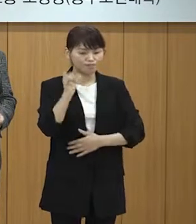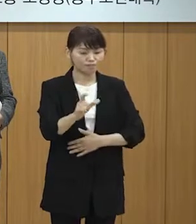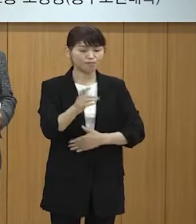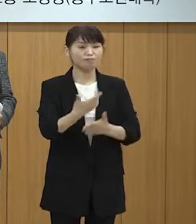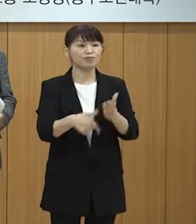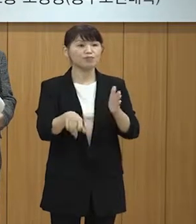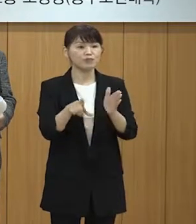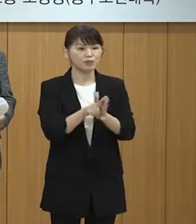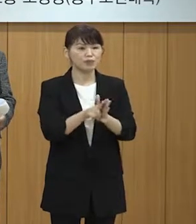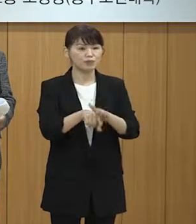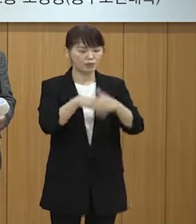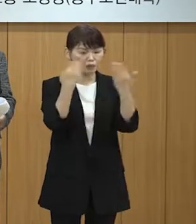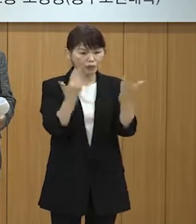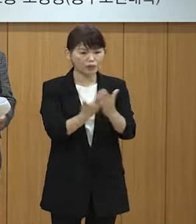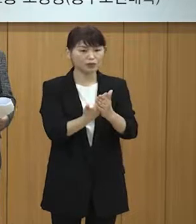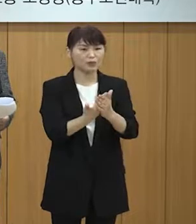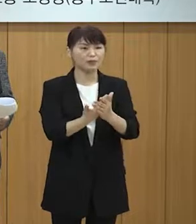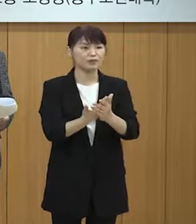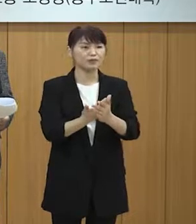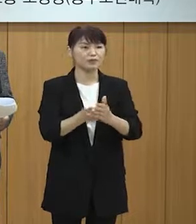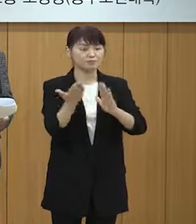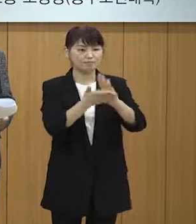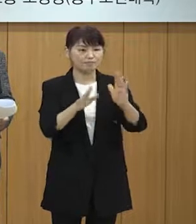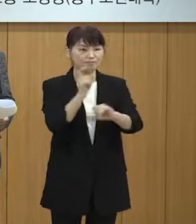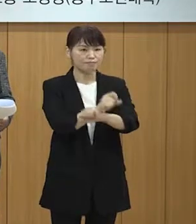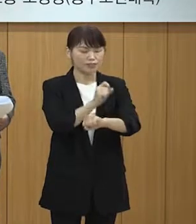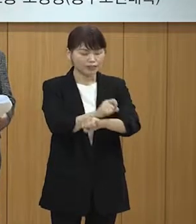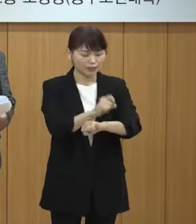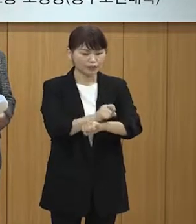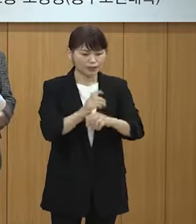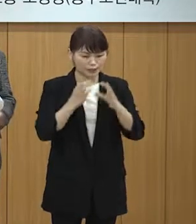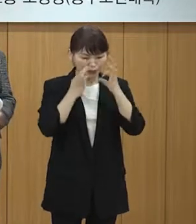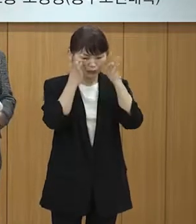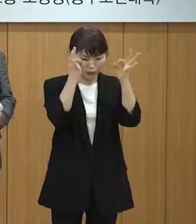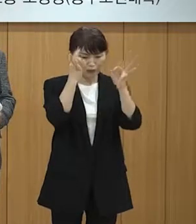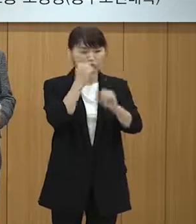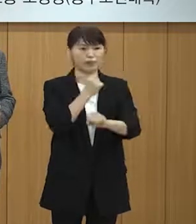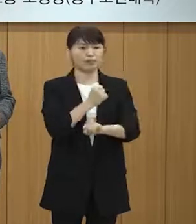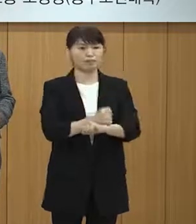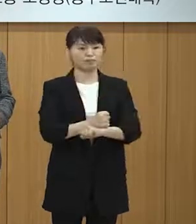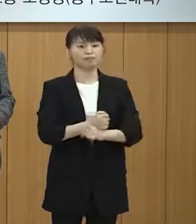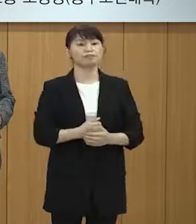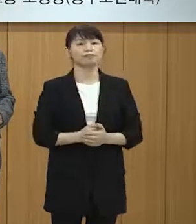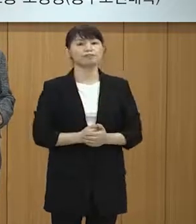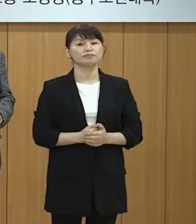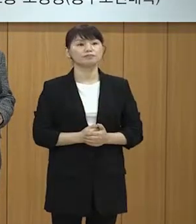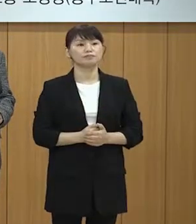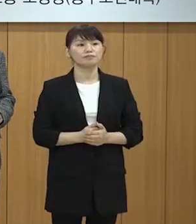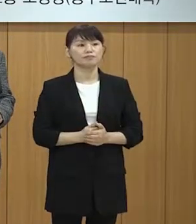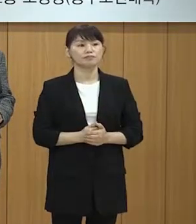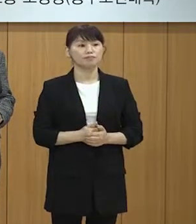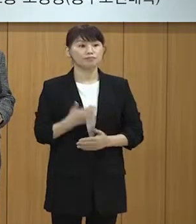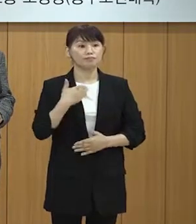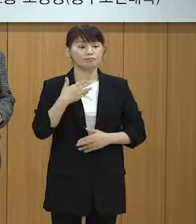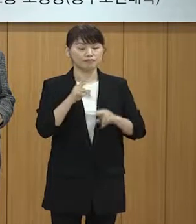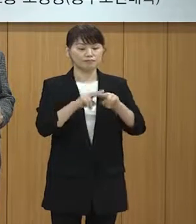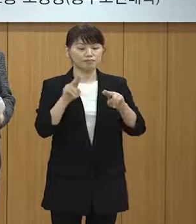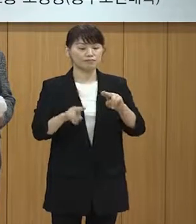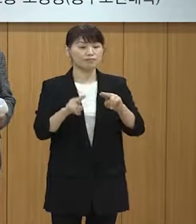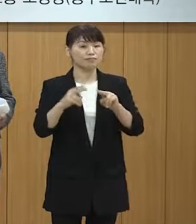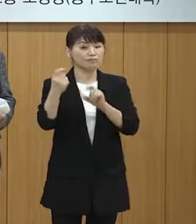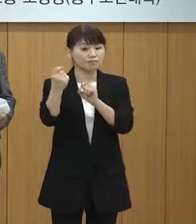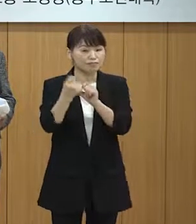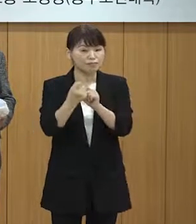모든 군 행정력을 투입해야 할 때라고 생각합니다. 얼마 남지 않은 임기지만